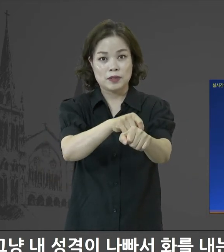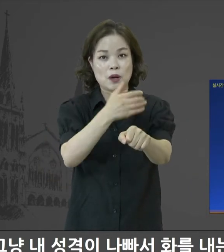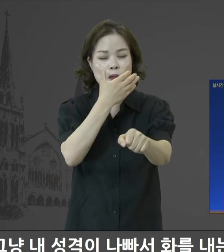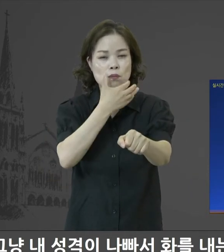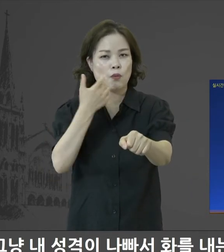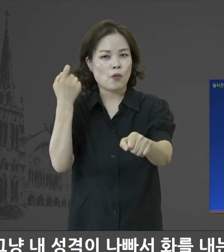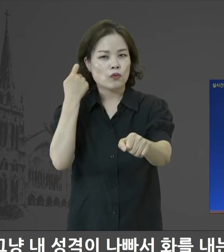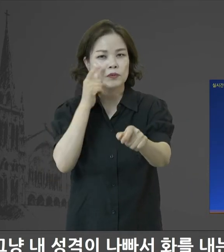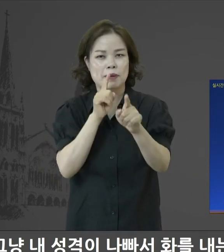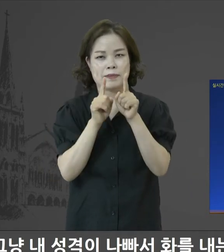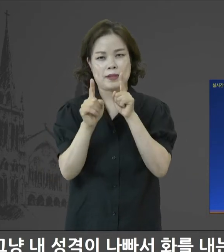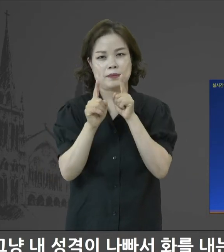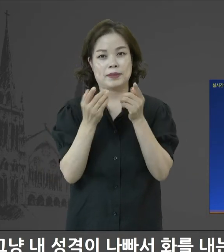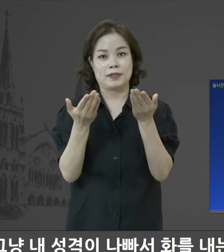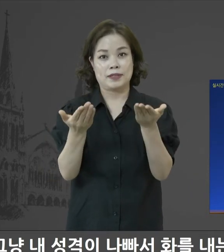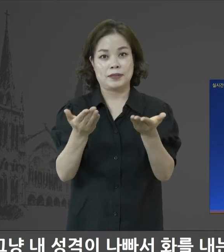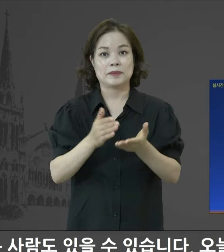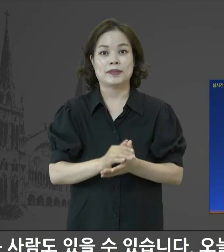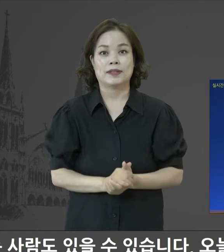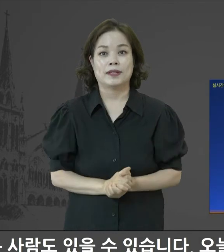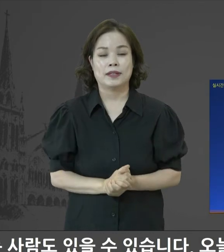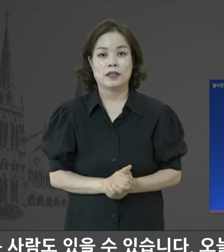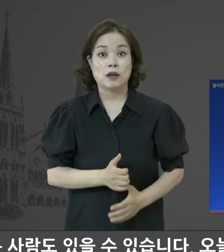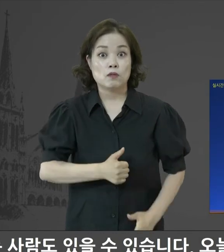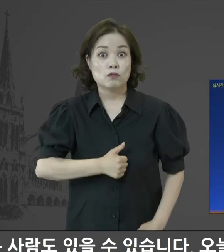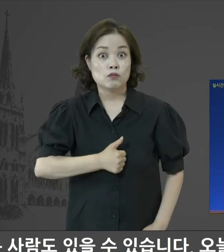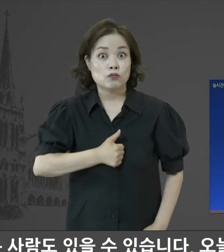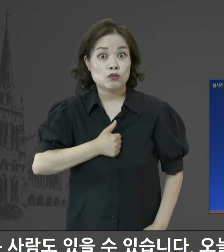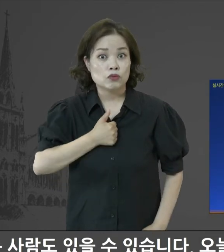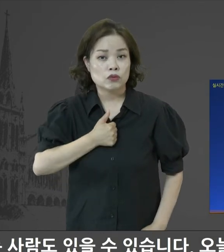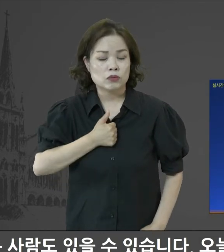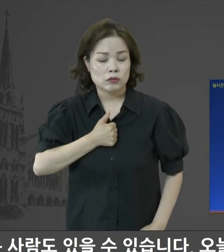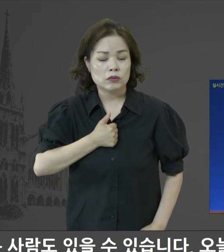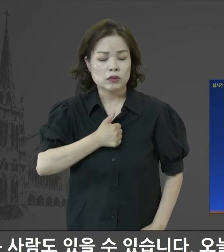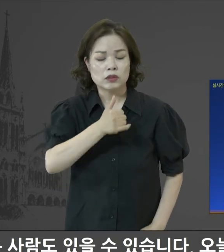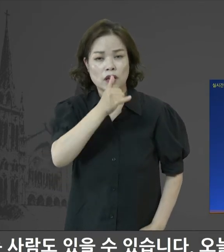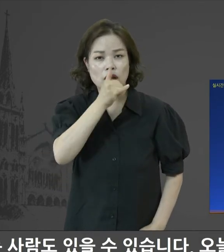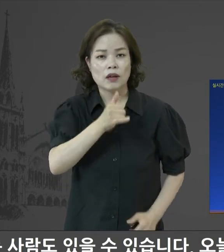복음의 말씀입니다. 분을 내라.